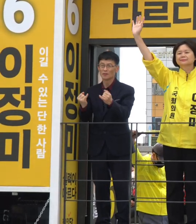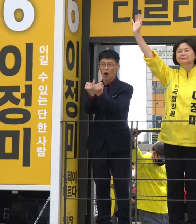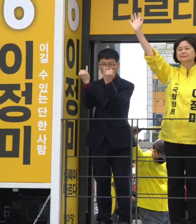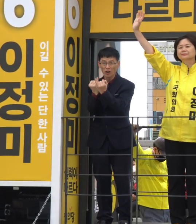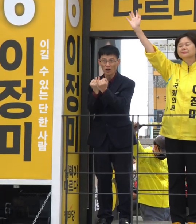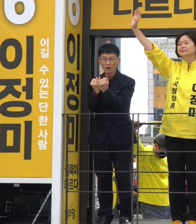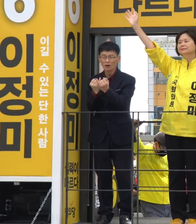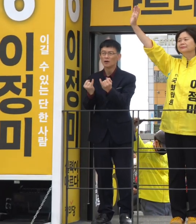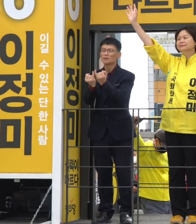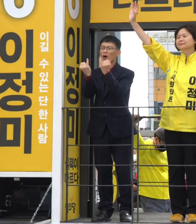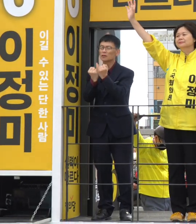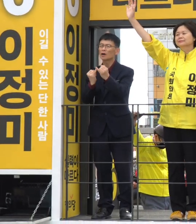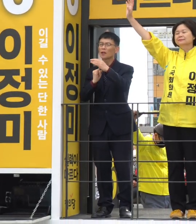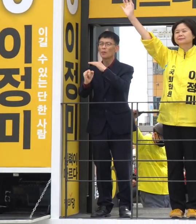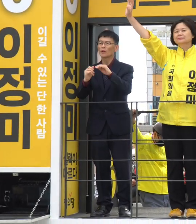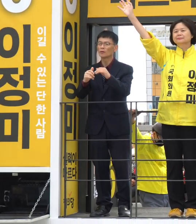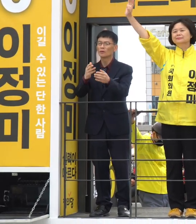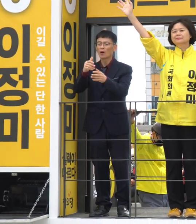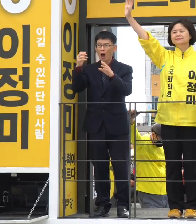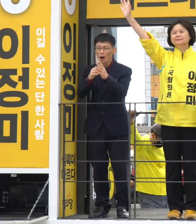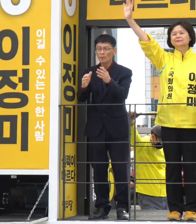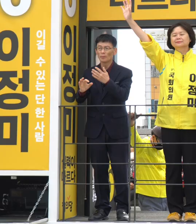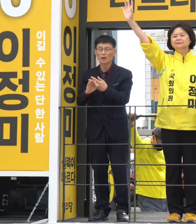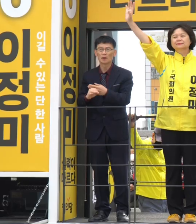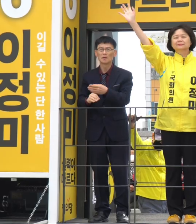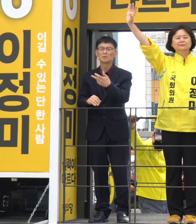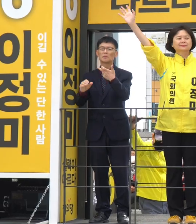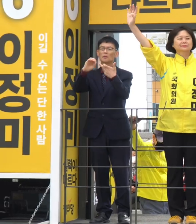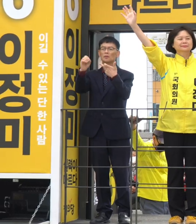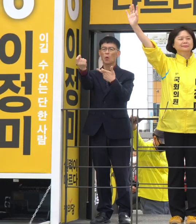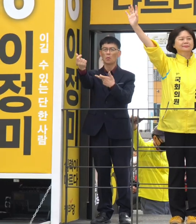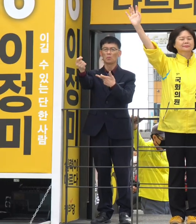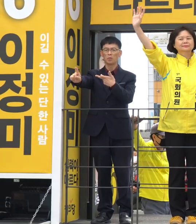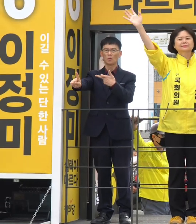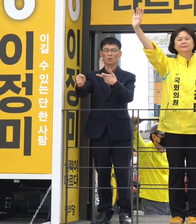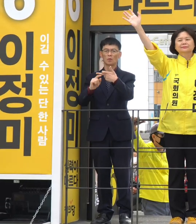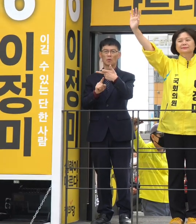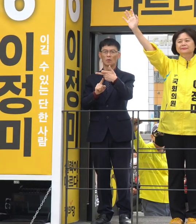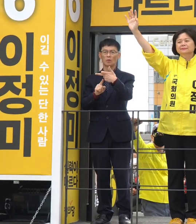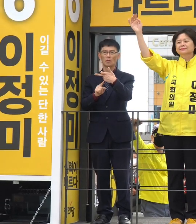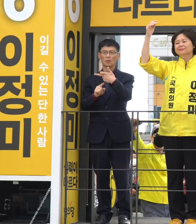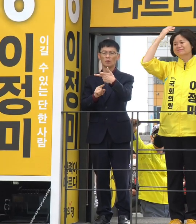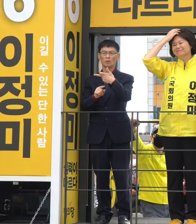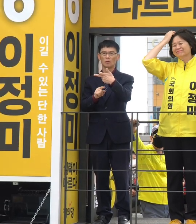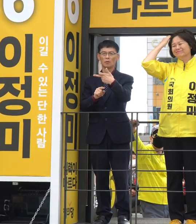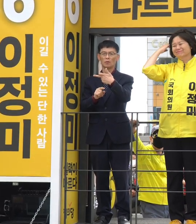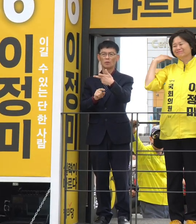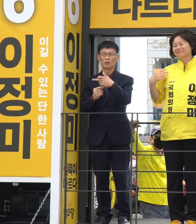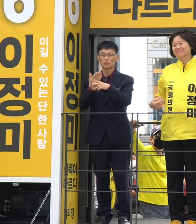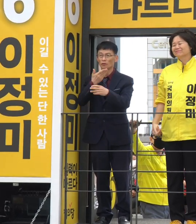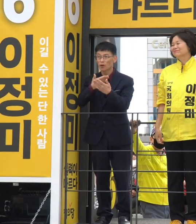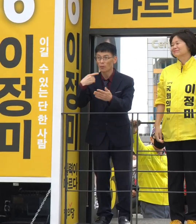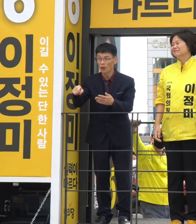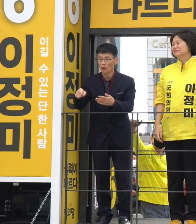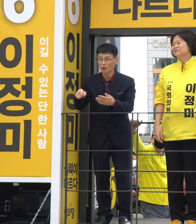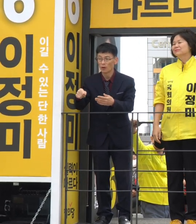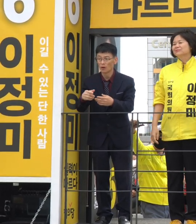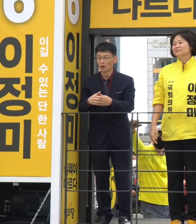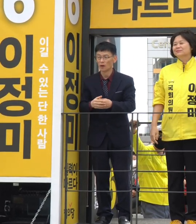여성인데 여성을 대표하는 국회의원 17%밖에 되지 않습니다. 더 중요한